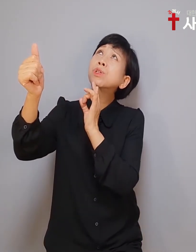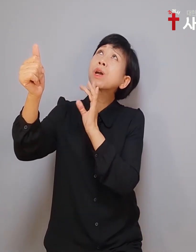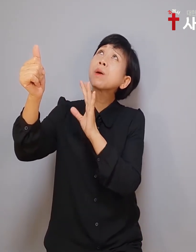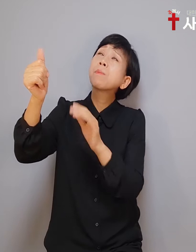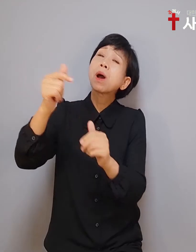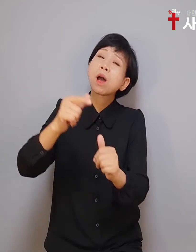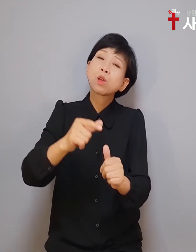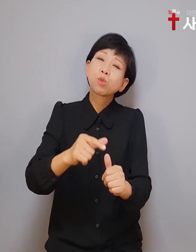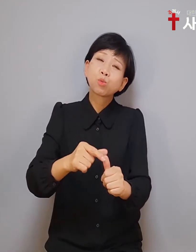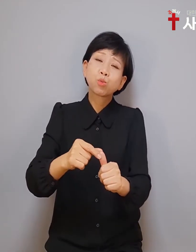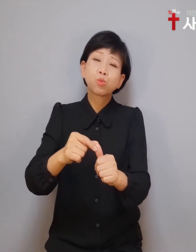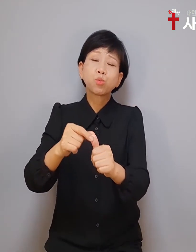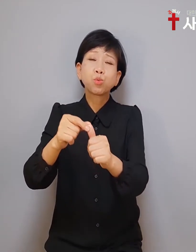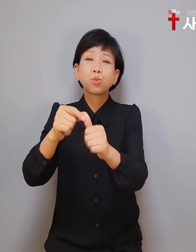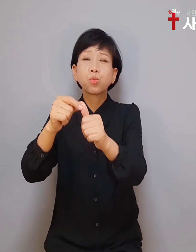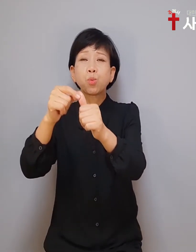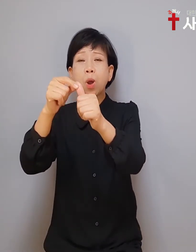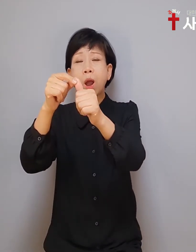주께만